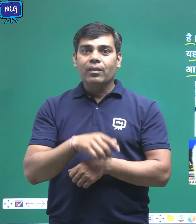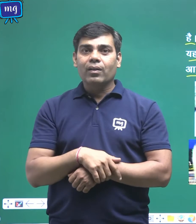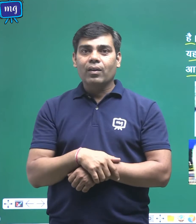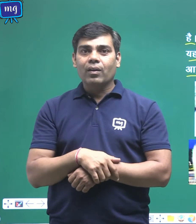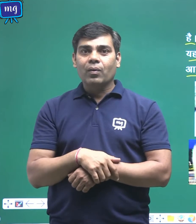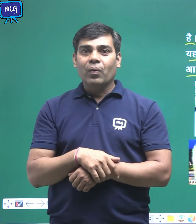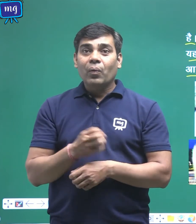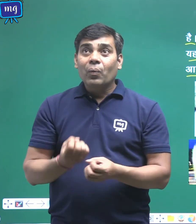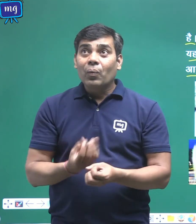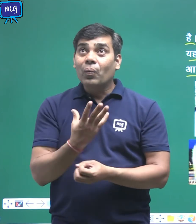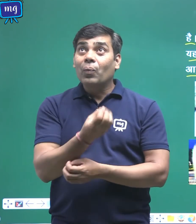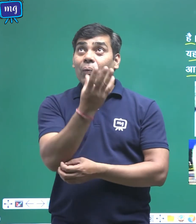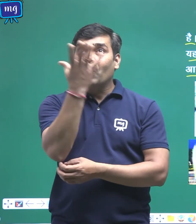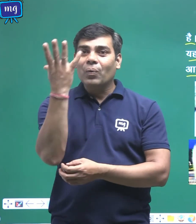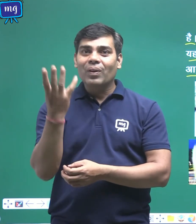फव्वारा